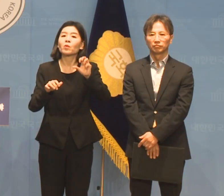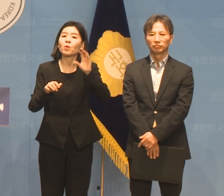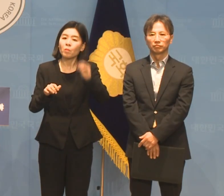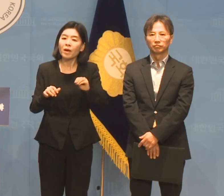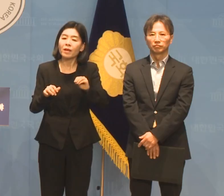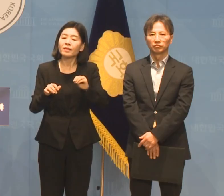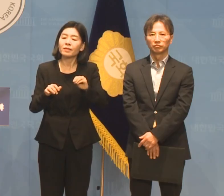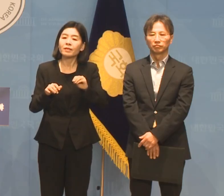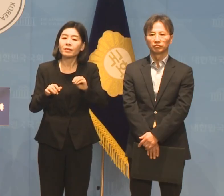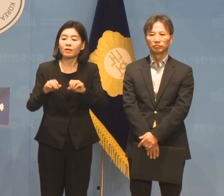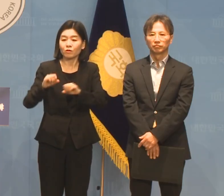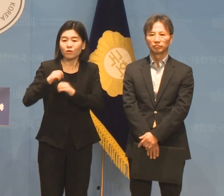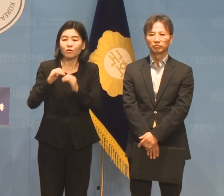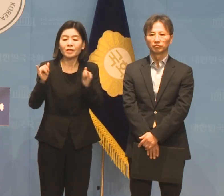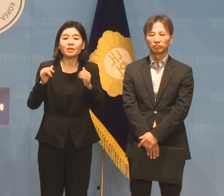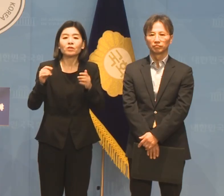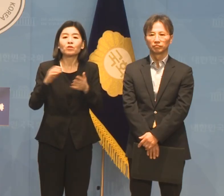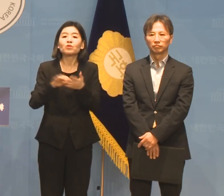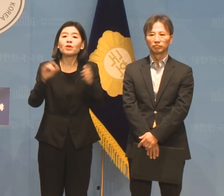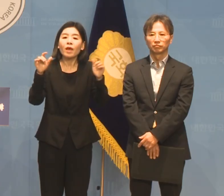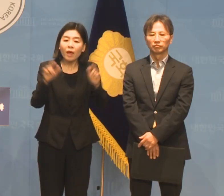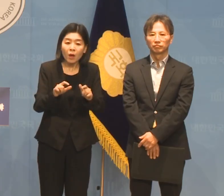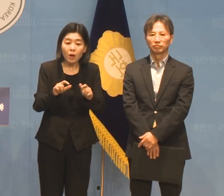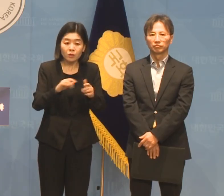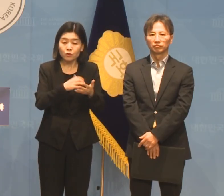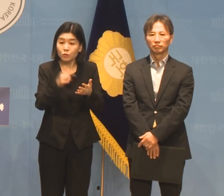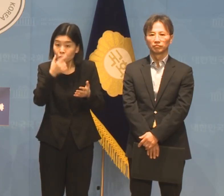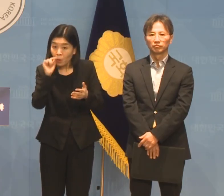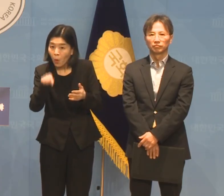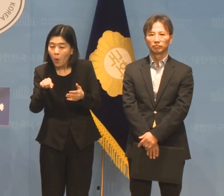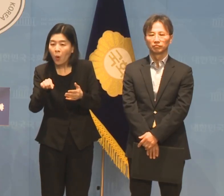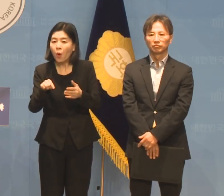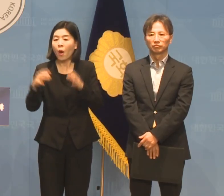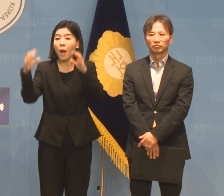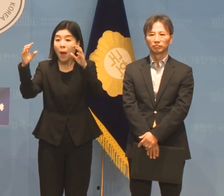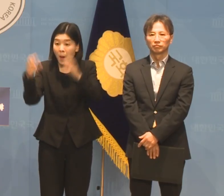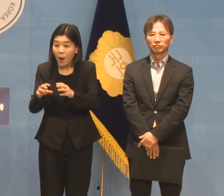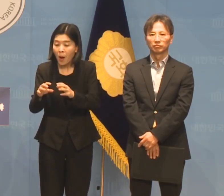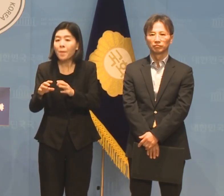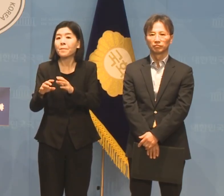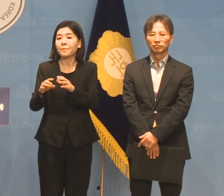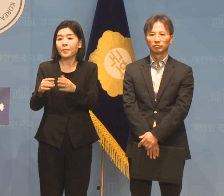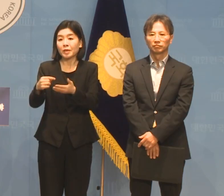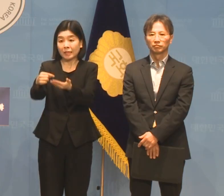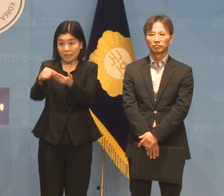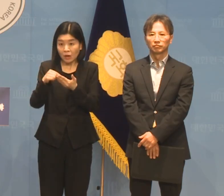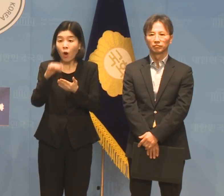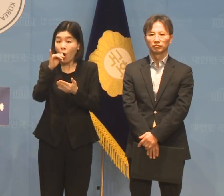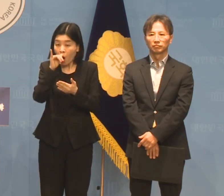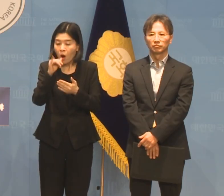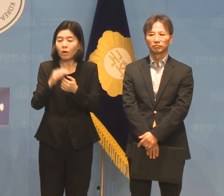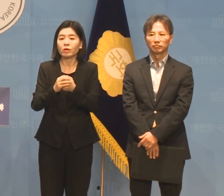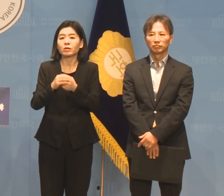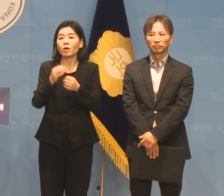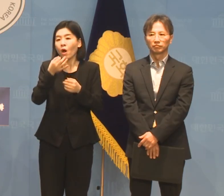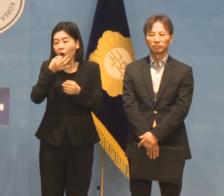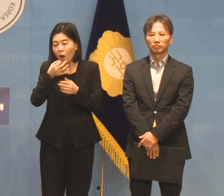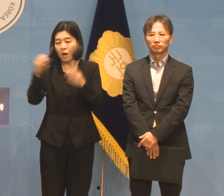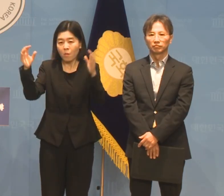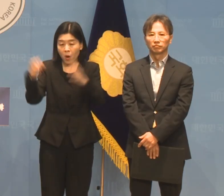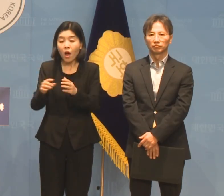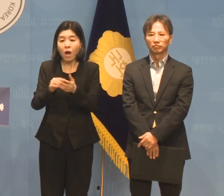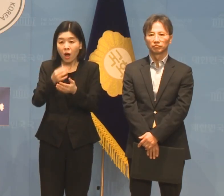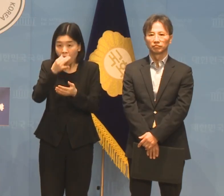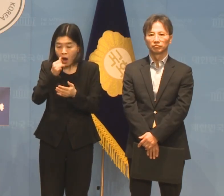부족한 징집 인원을 모병으로 확보하는 징모병 혼용제를 즉각 추진하겠습니다.